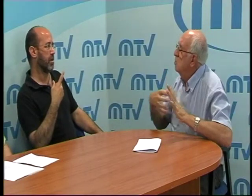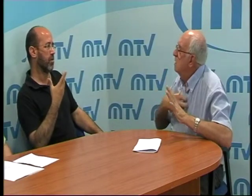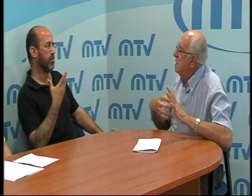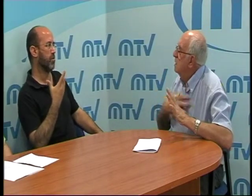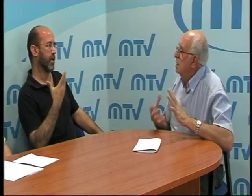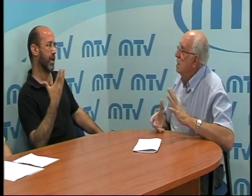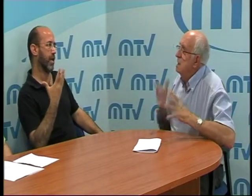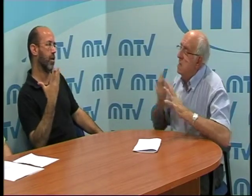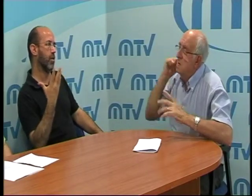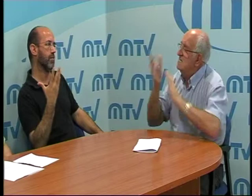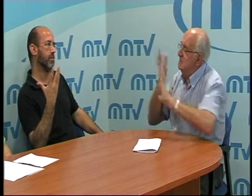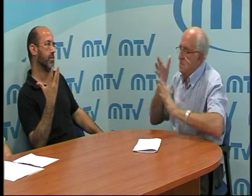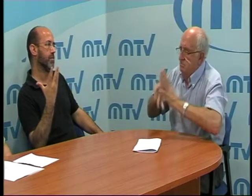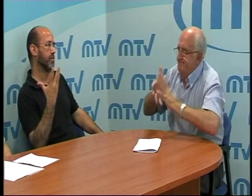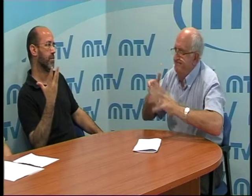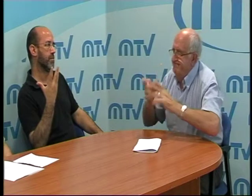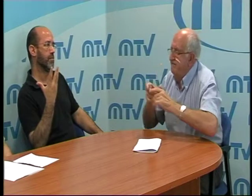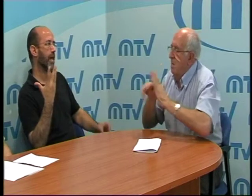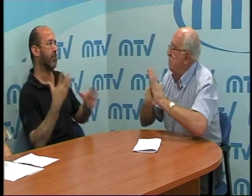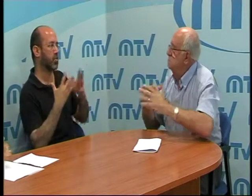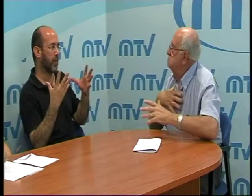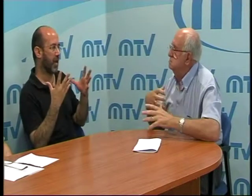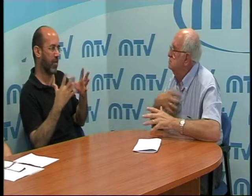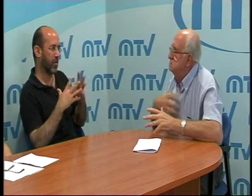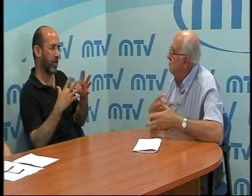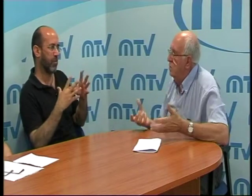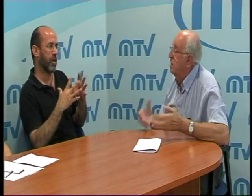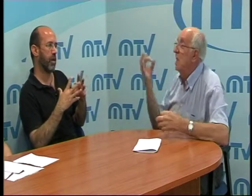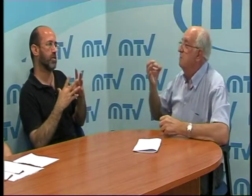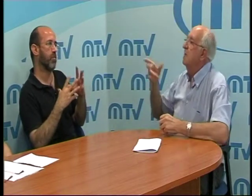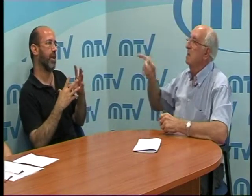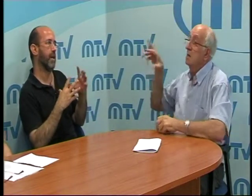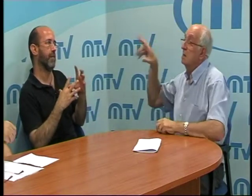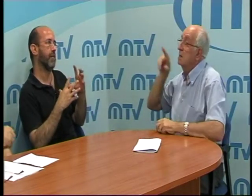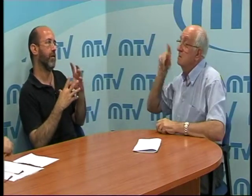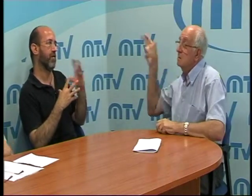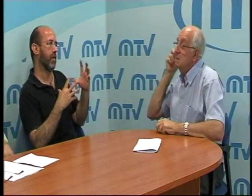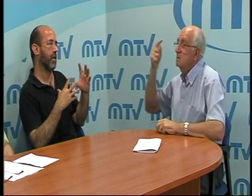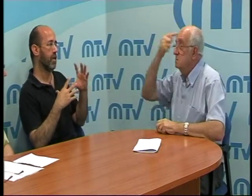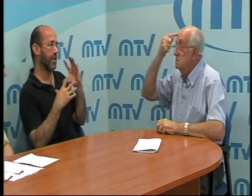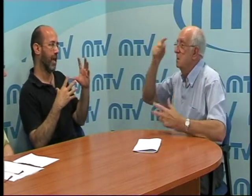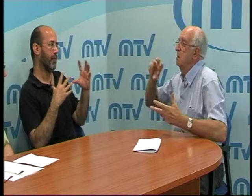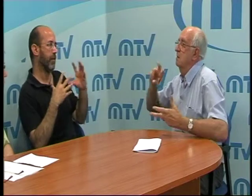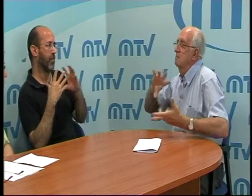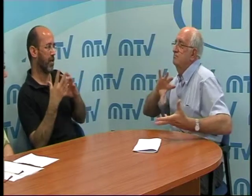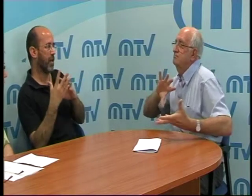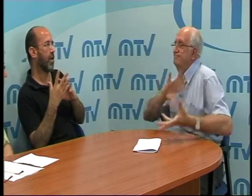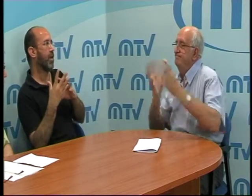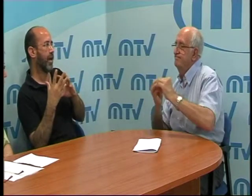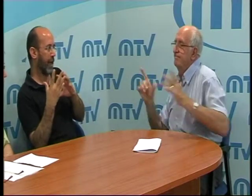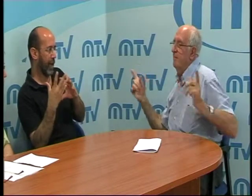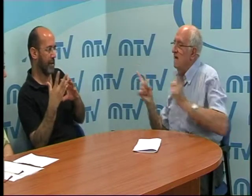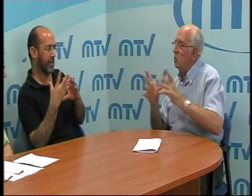bimodal continuo porque no... es imposible hacer un bimodal porque no se puede hablar a la misma velocidad, sin la misma